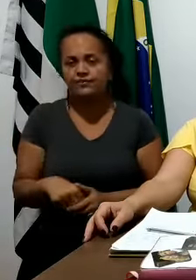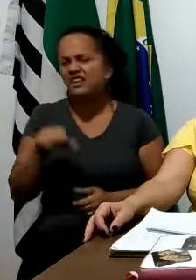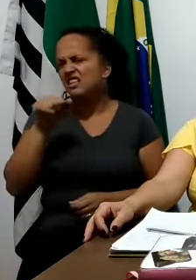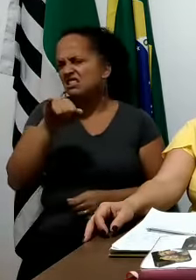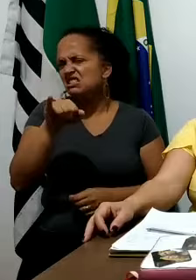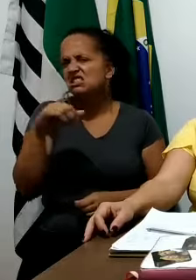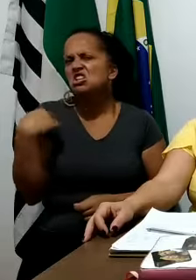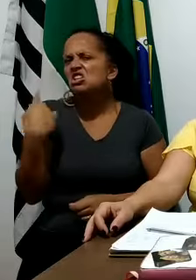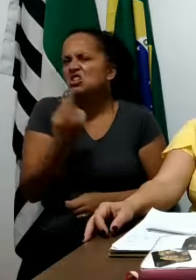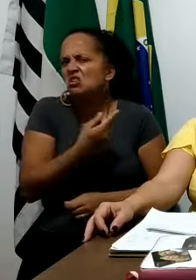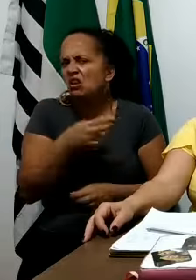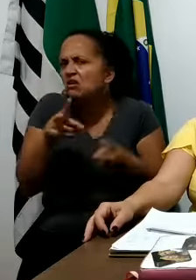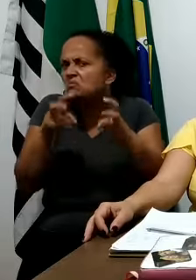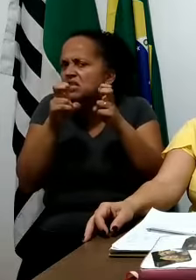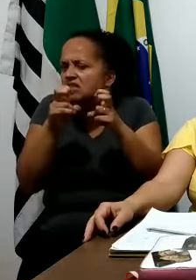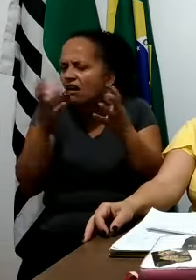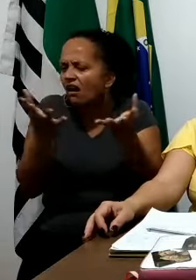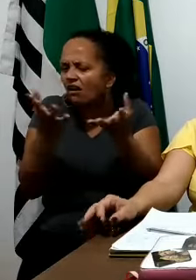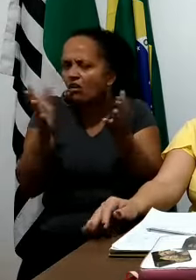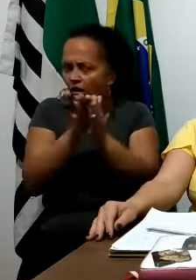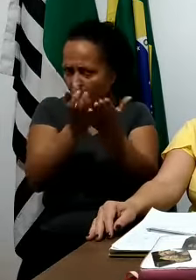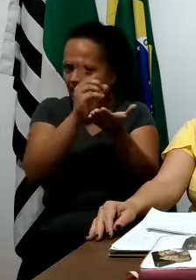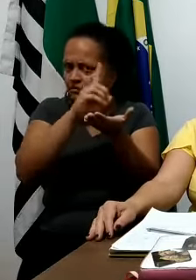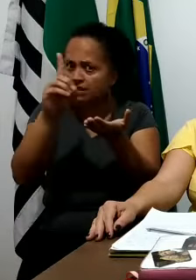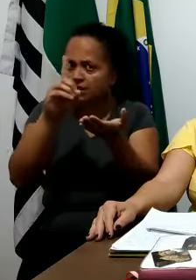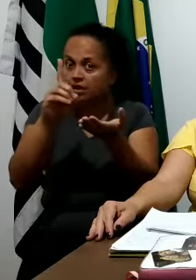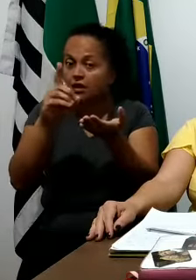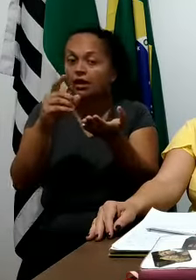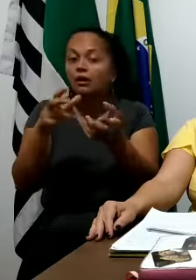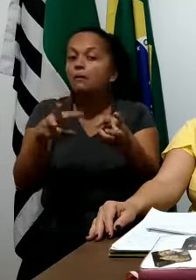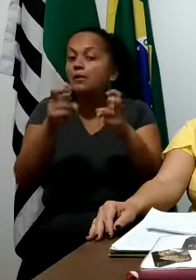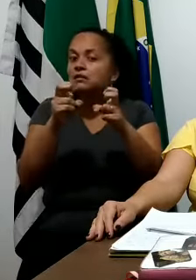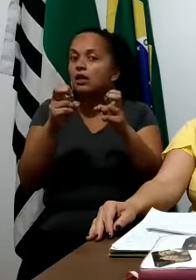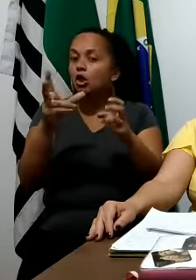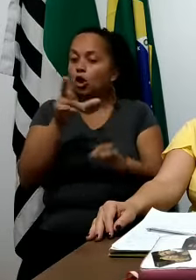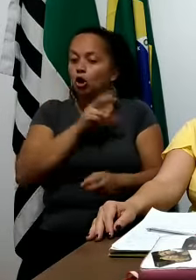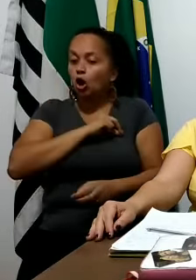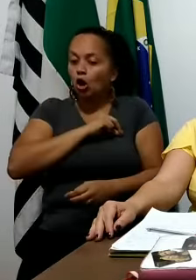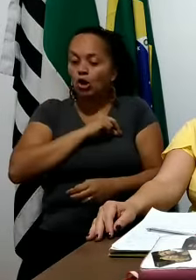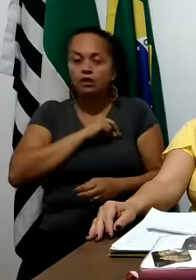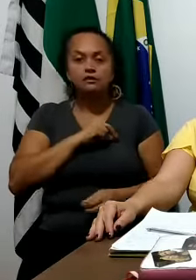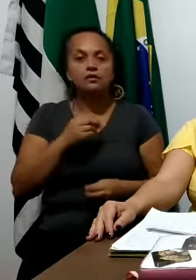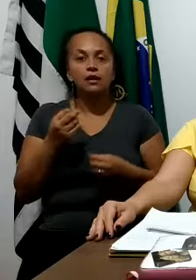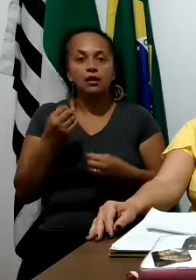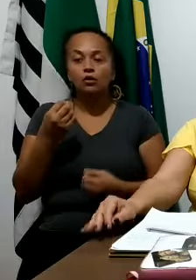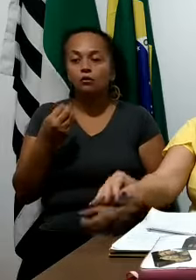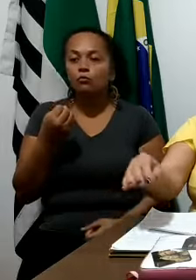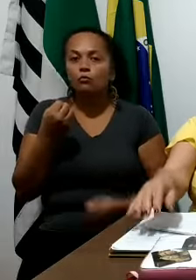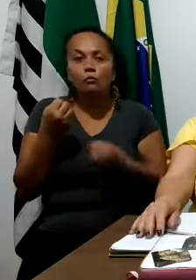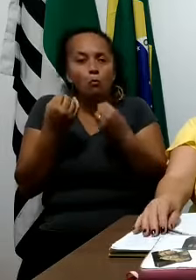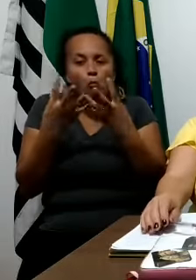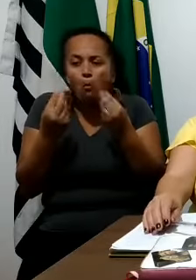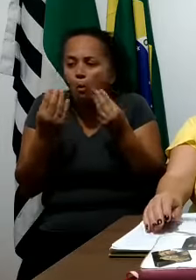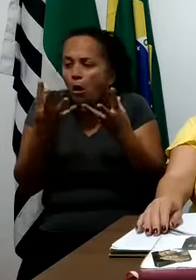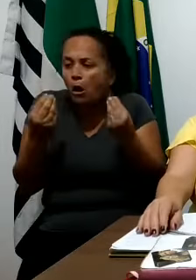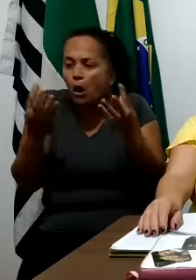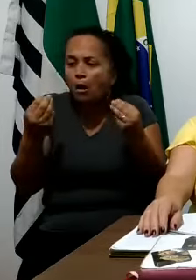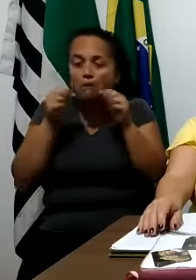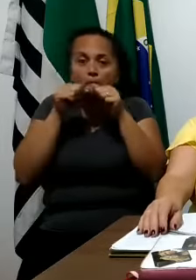vai tirar tanta coisa boa da vida de José, tanta importância que o pai dele,